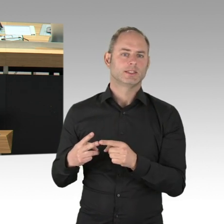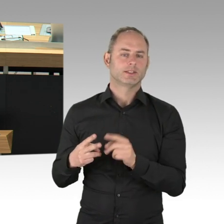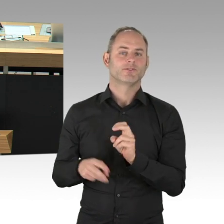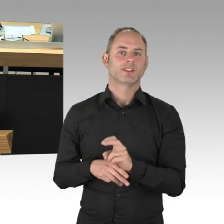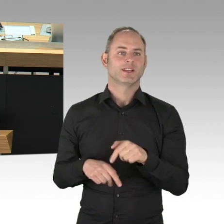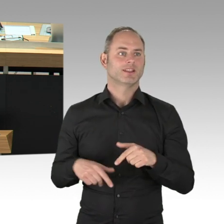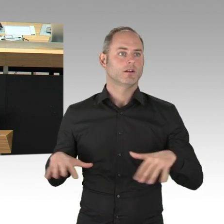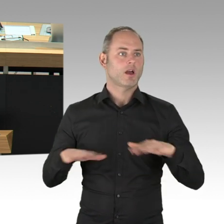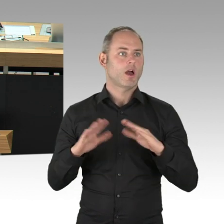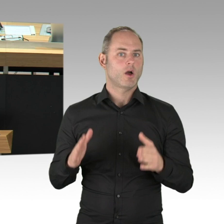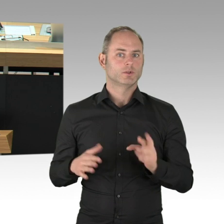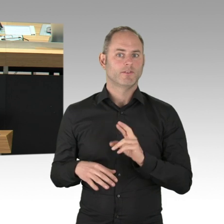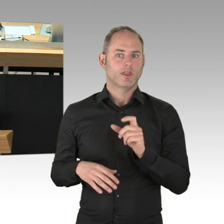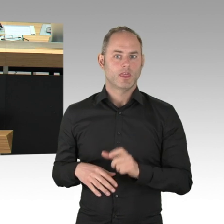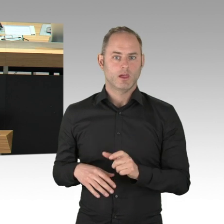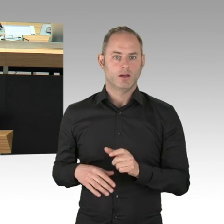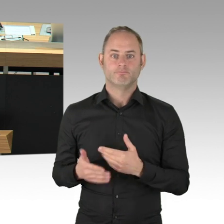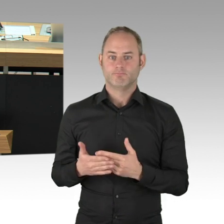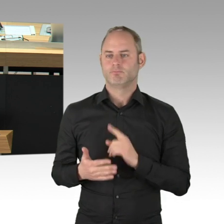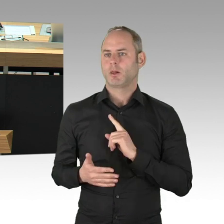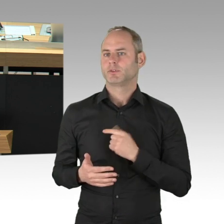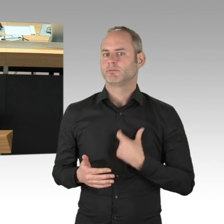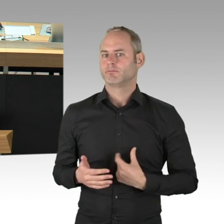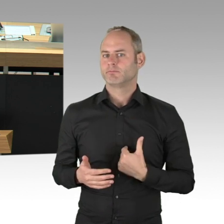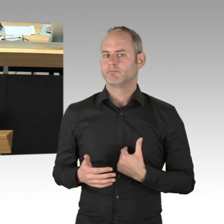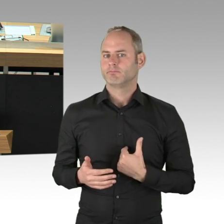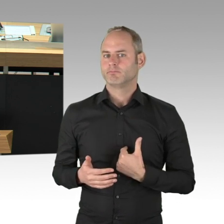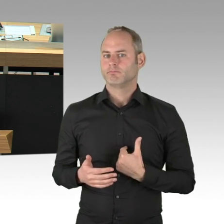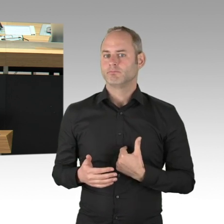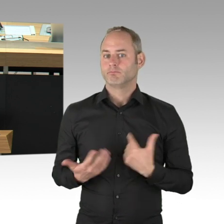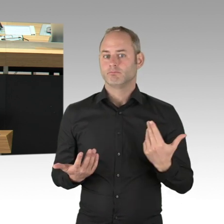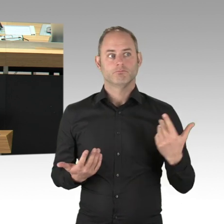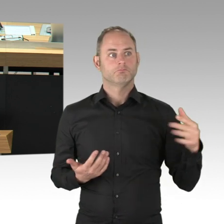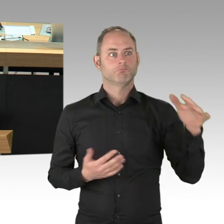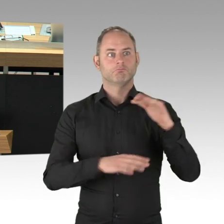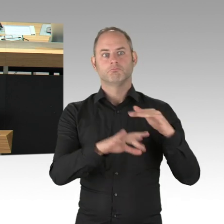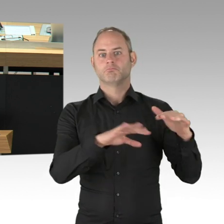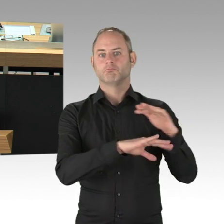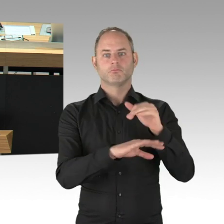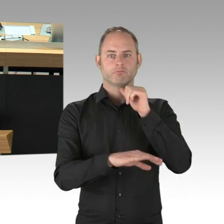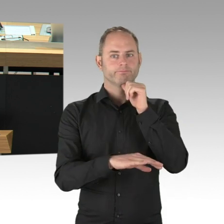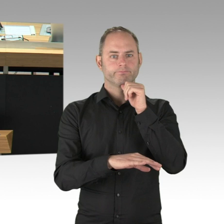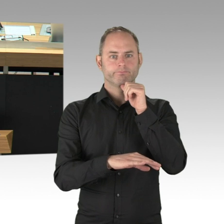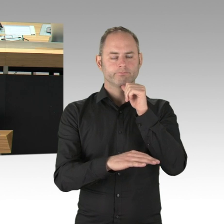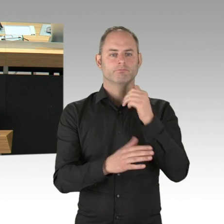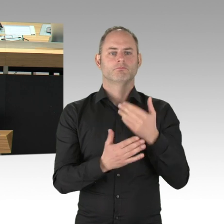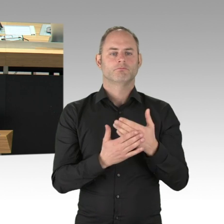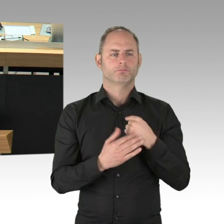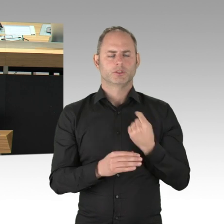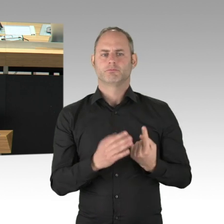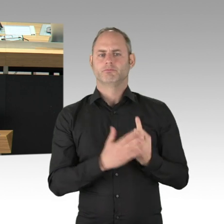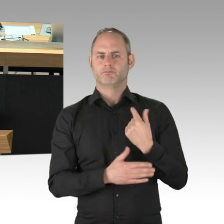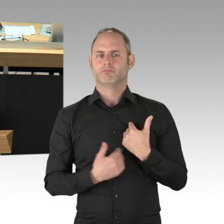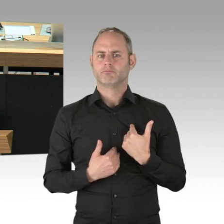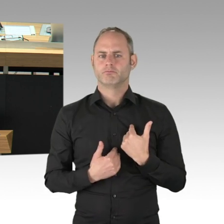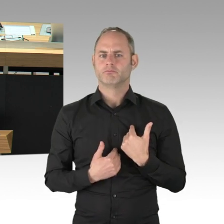im Konzentrations- und Vernichtungslager Belzec in Polen den Backenzahn eines ermordeten Juden mitgehen ließ, um ihn jahrelang